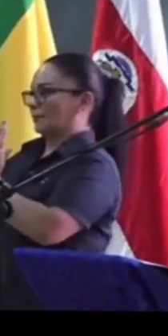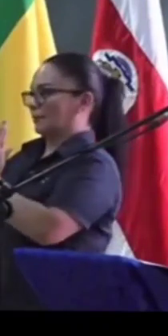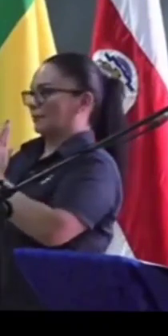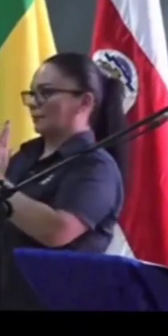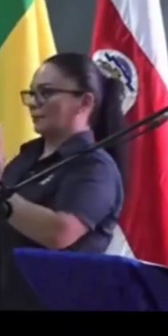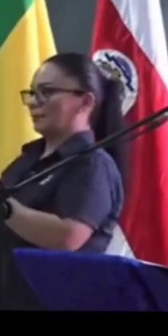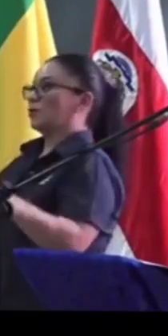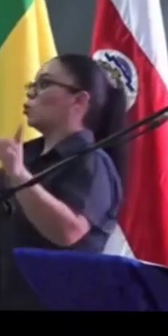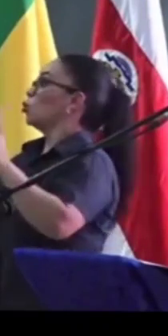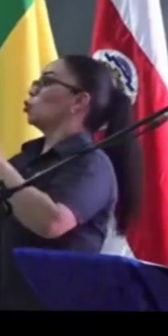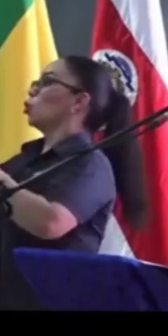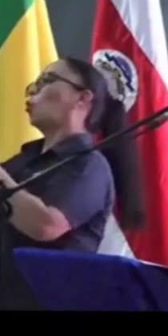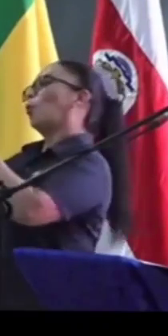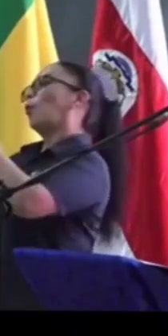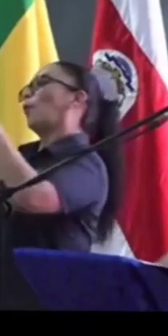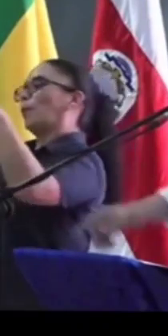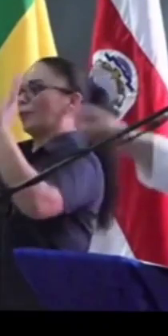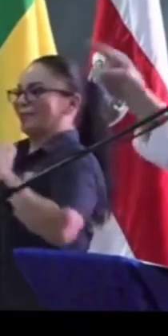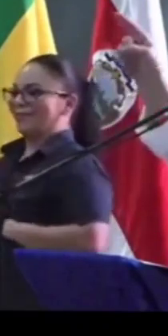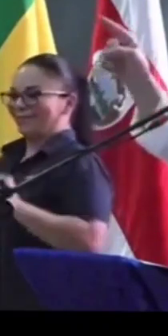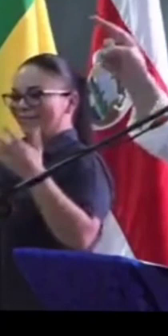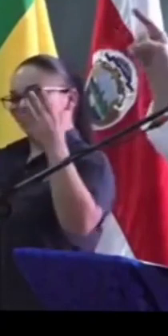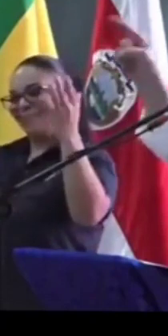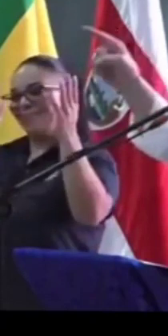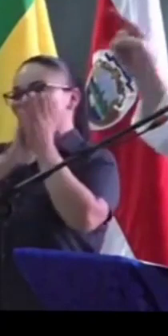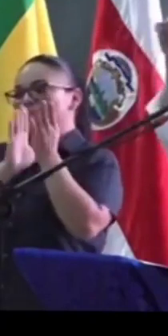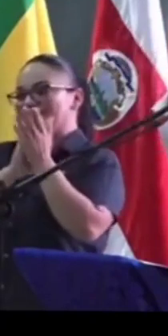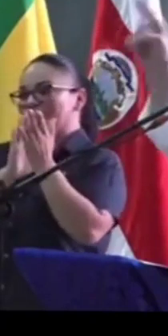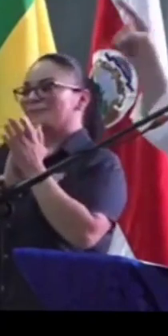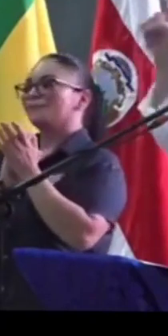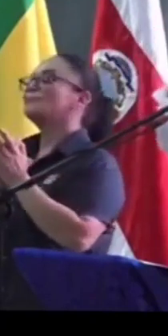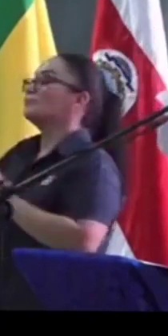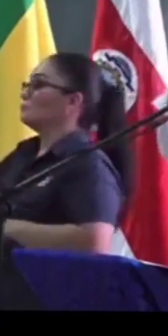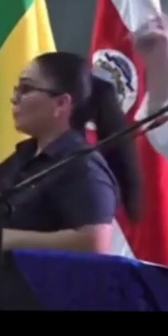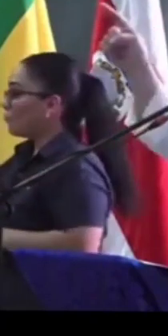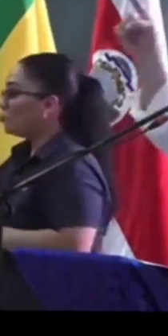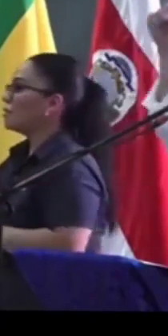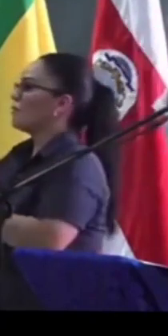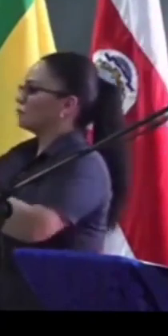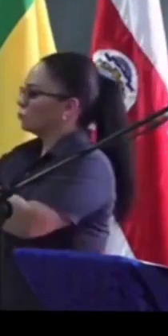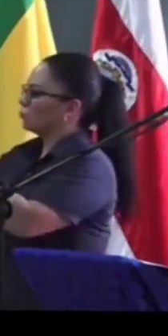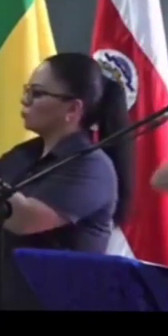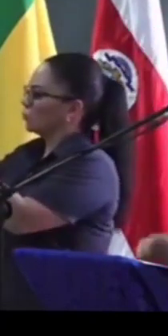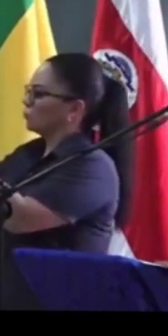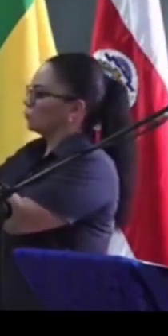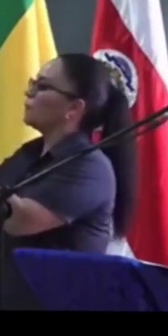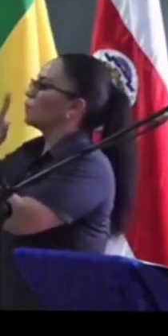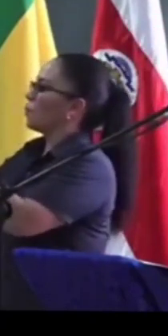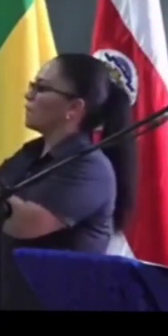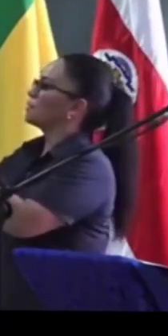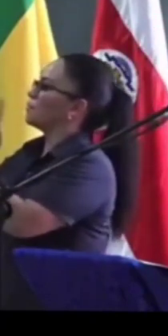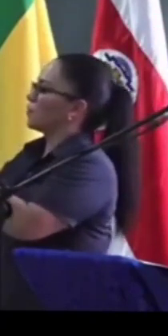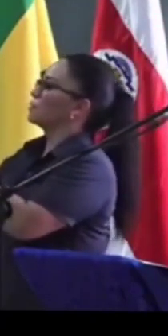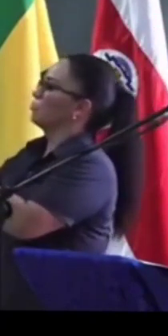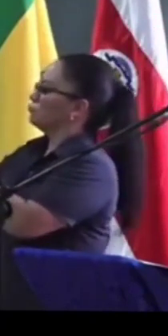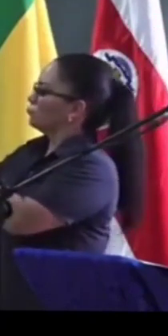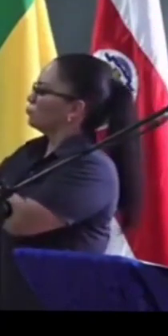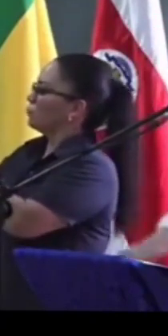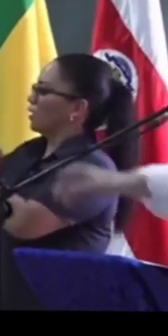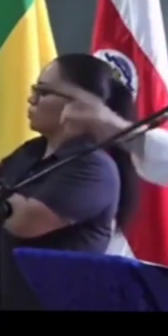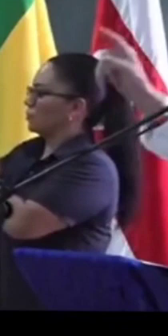no con humo y vamos a ver cada promesa que hicimos el año pasado